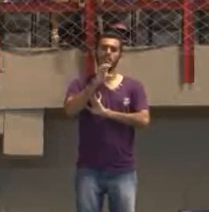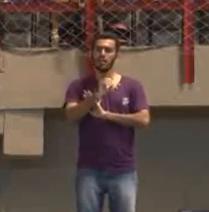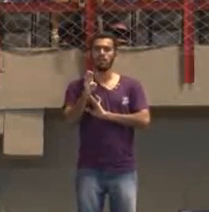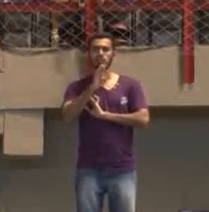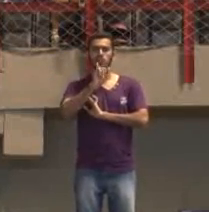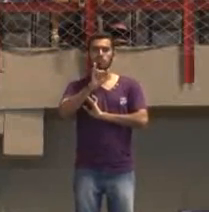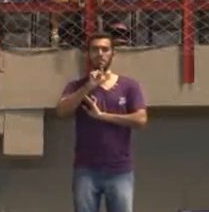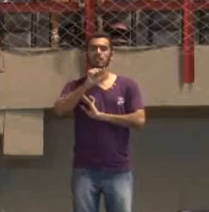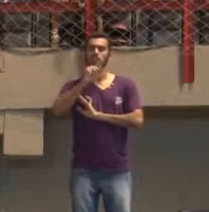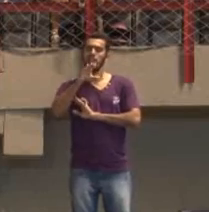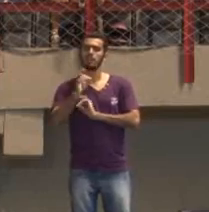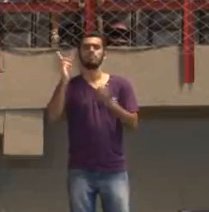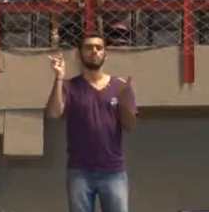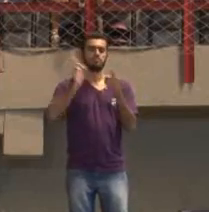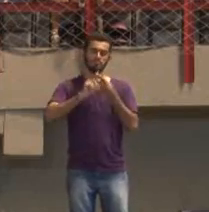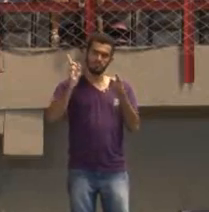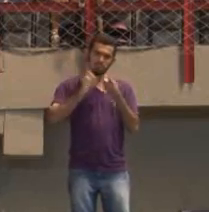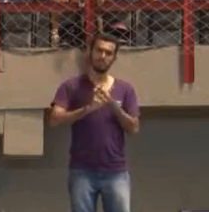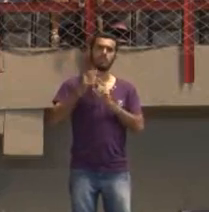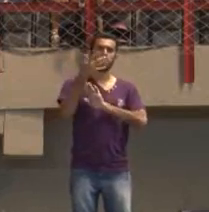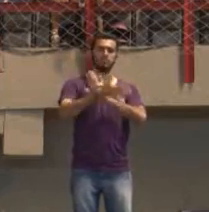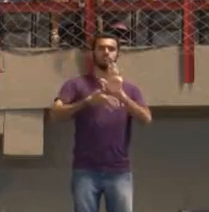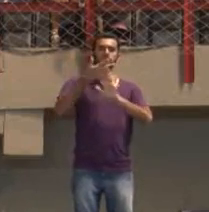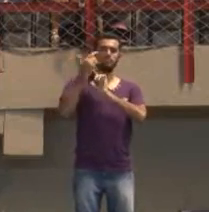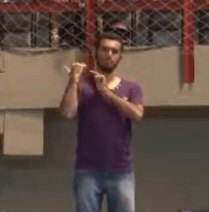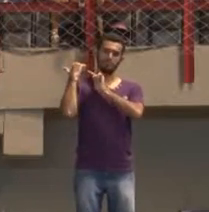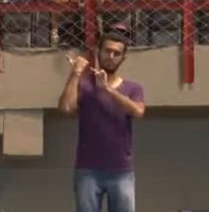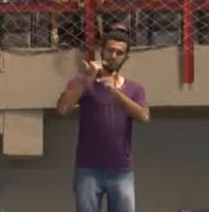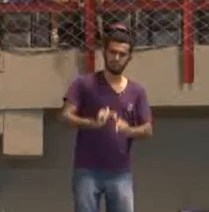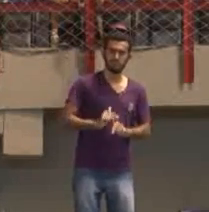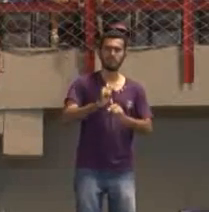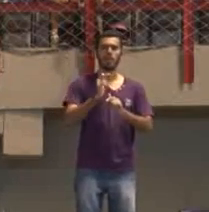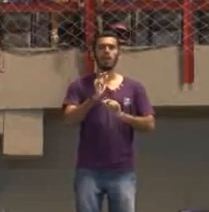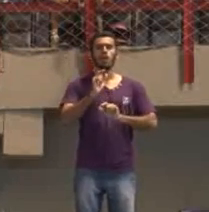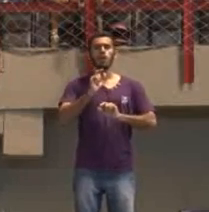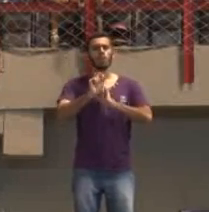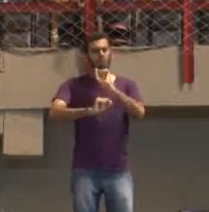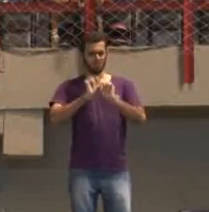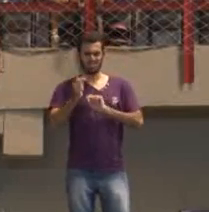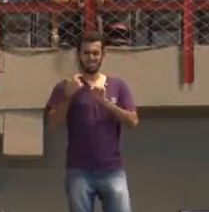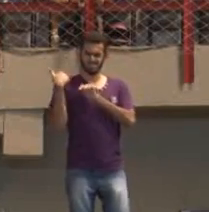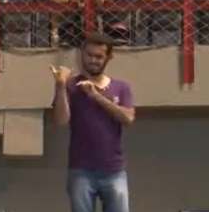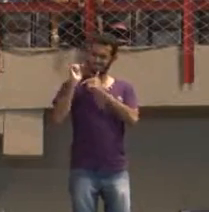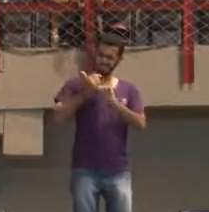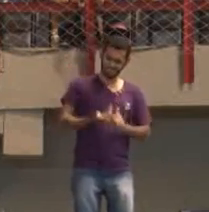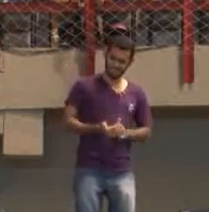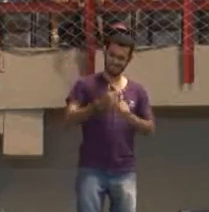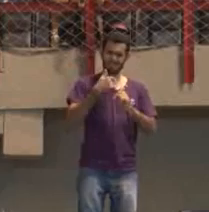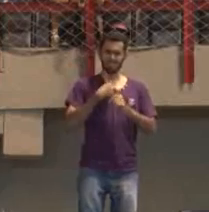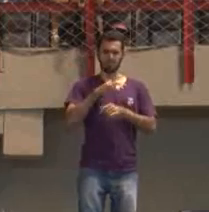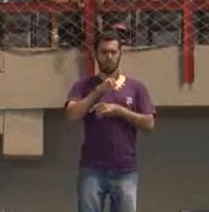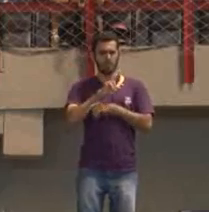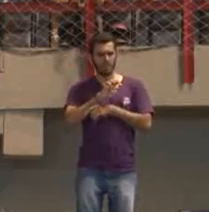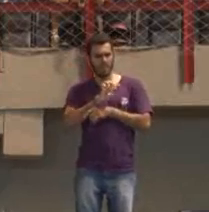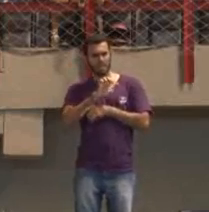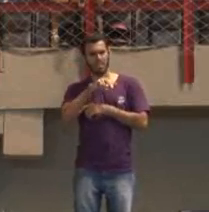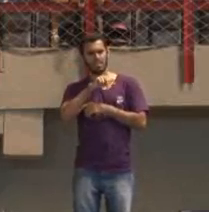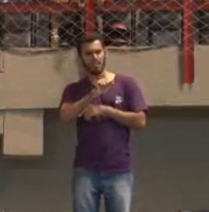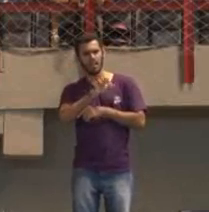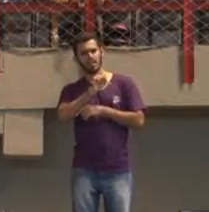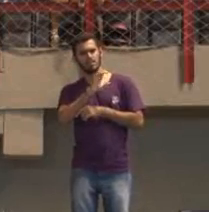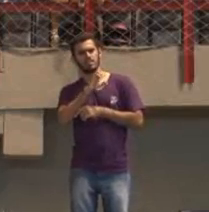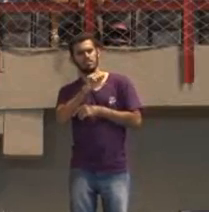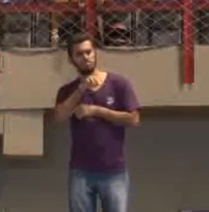1882? Texto clássico. O que classicismo, renascimento,